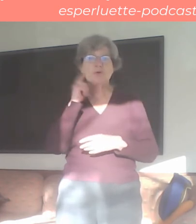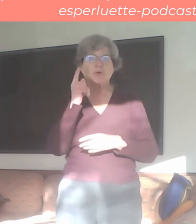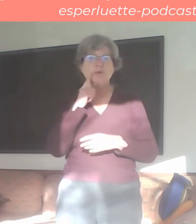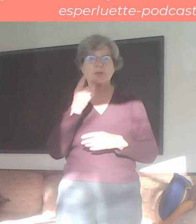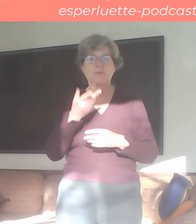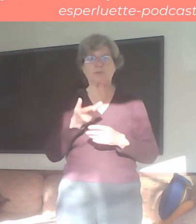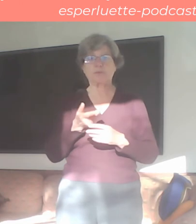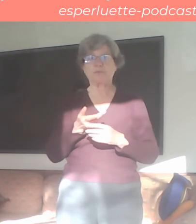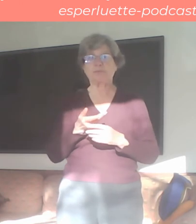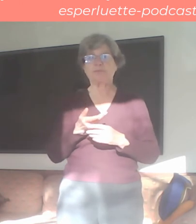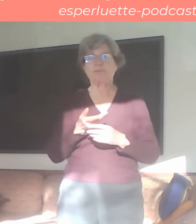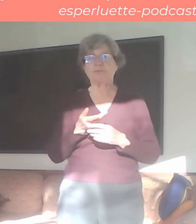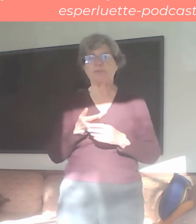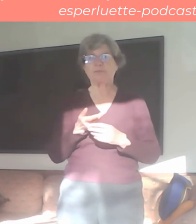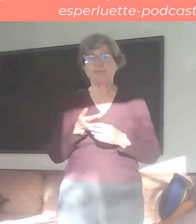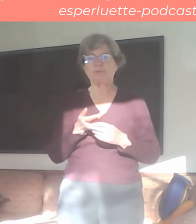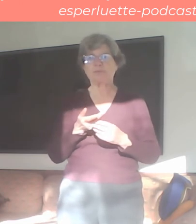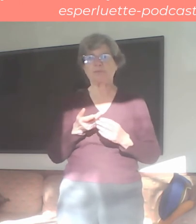Et il y a un rapport à l'attention aussi. C'est-à-dire que